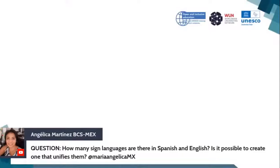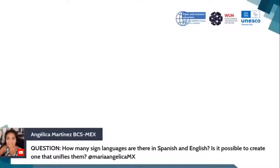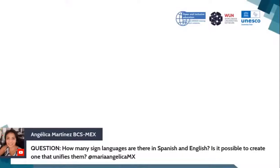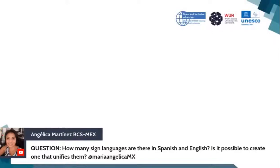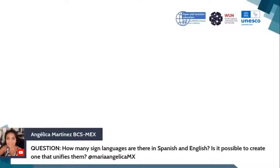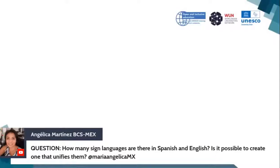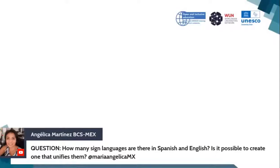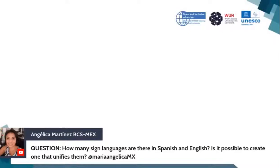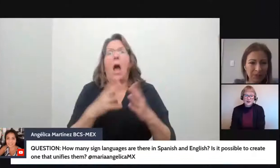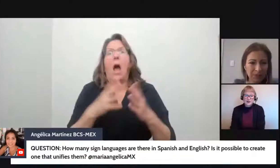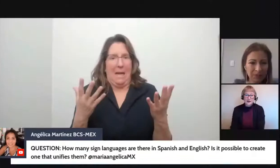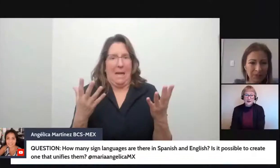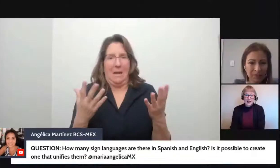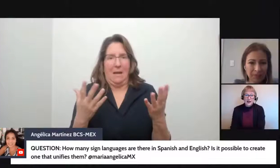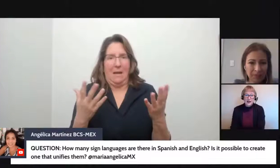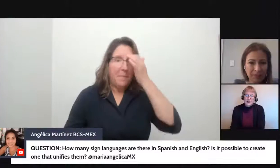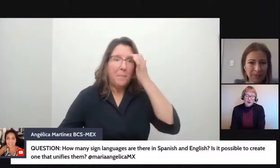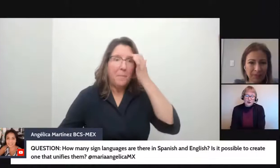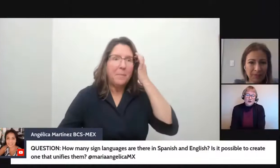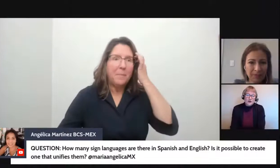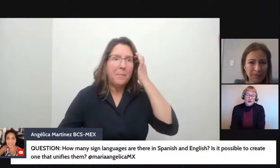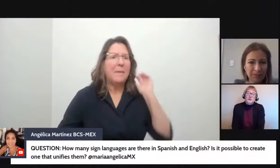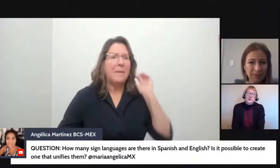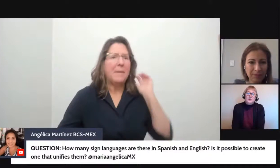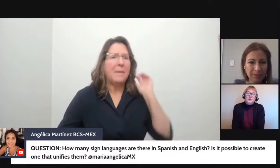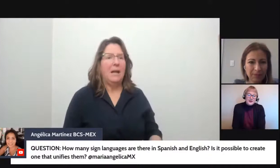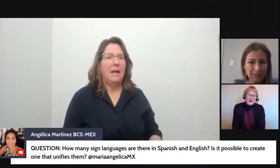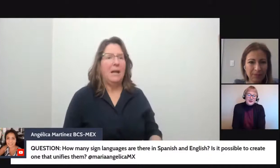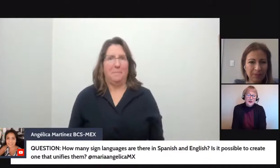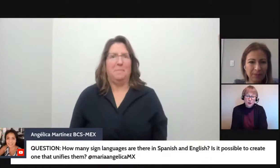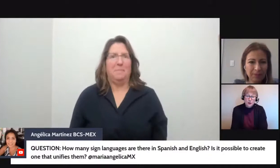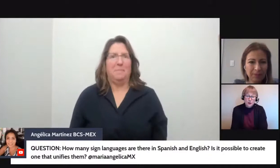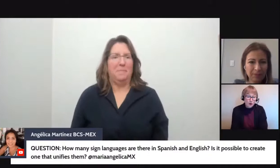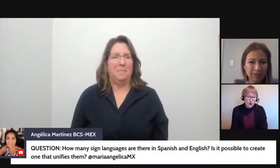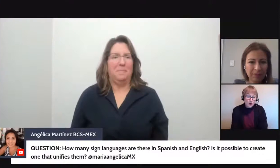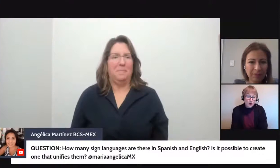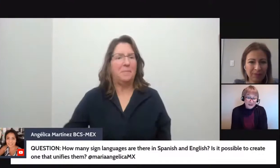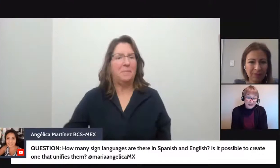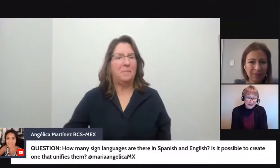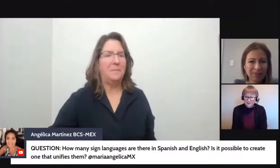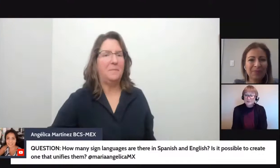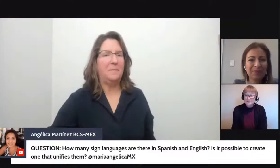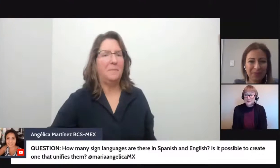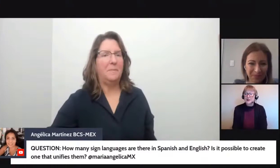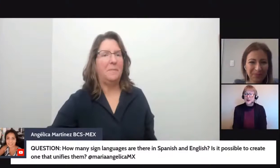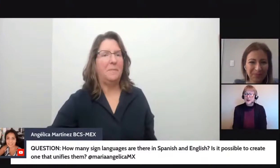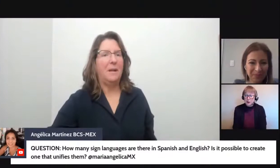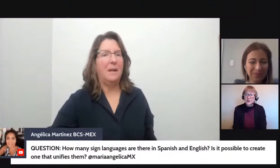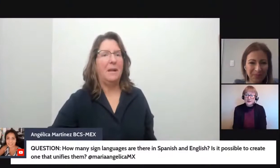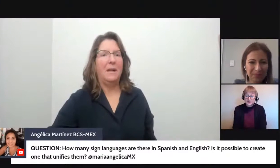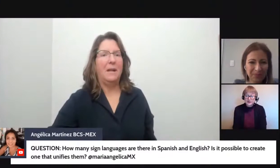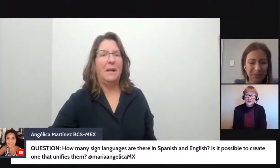plataforma especial requiere, ¿quién lleva ese tipo de ebooks? ¿Qué plataforma usa para crear los